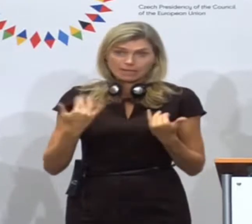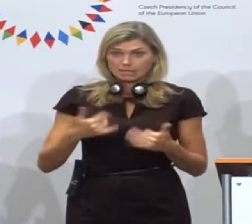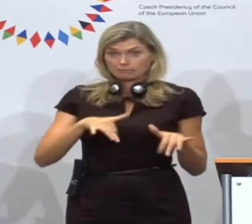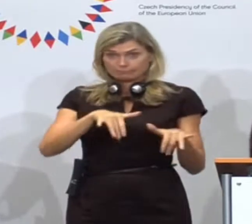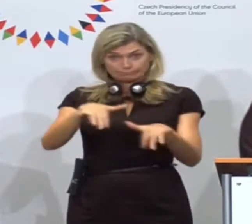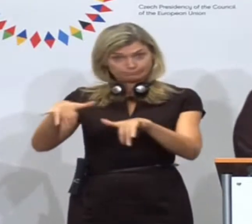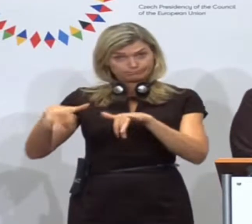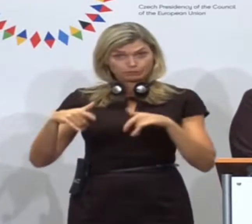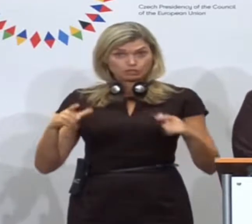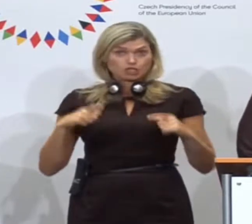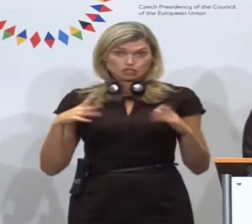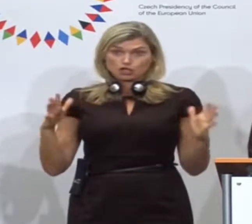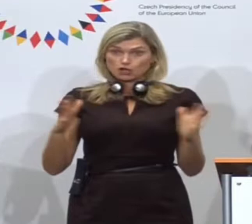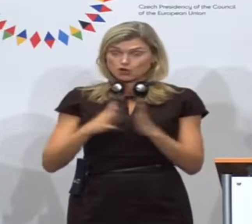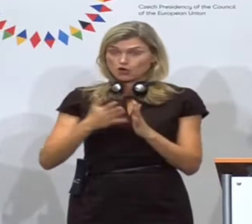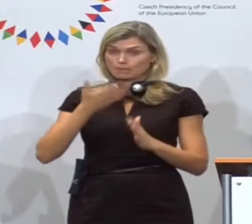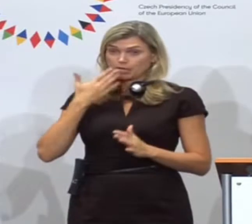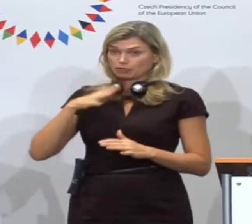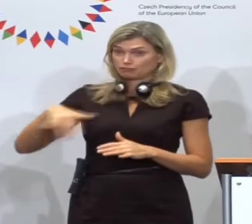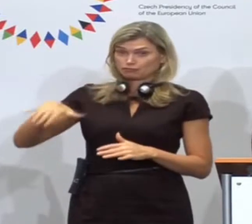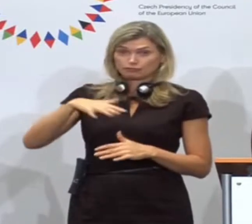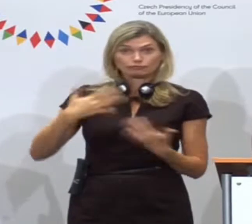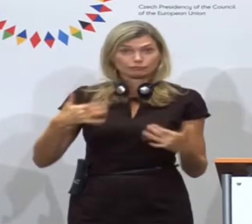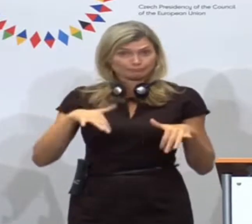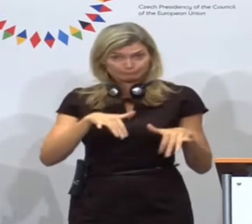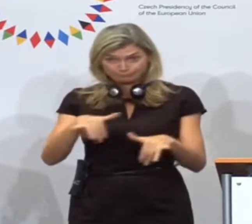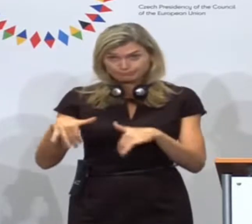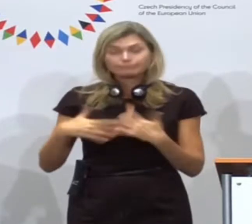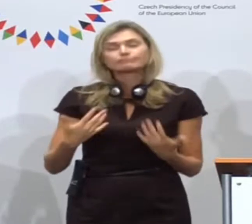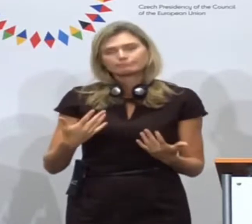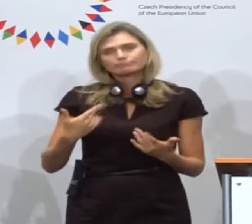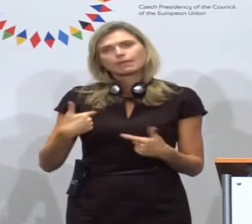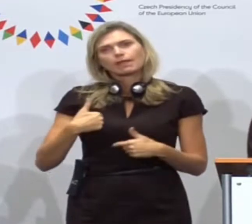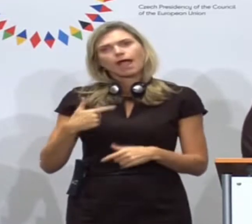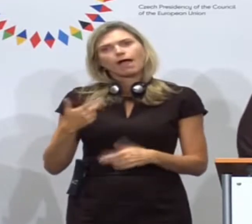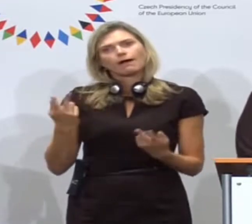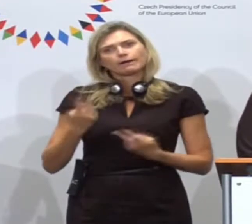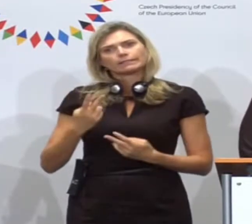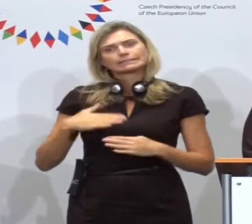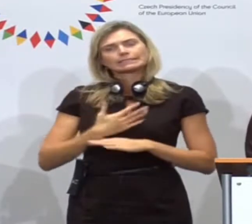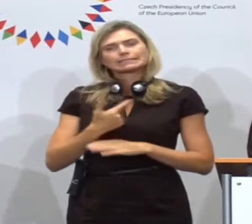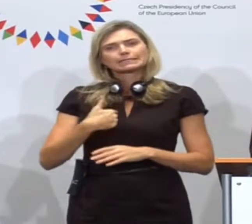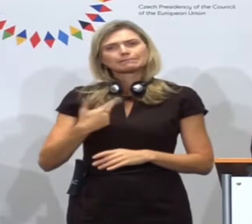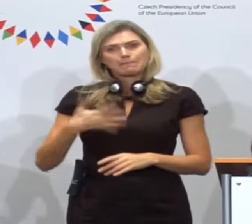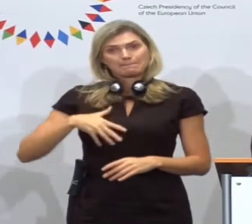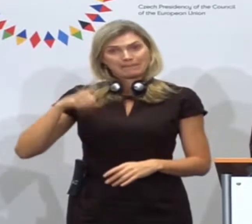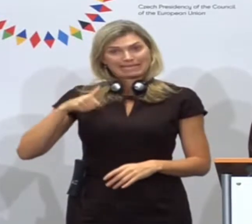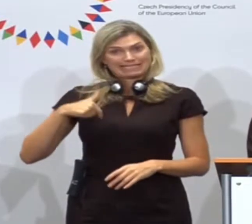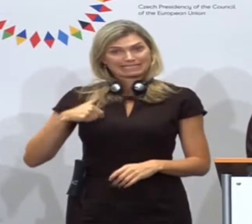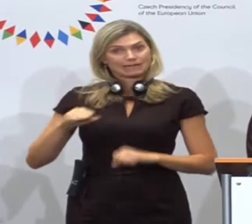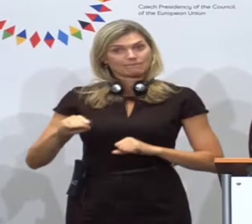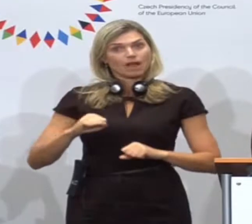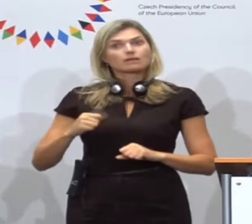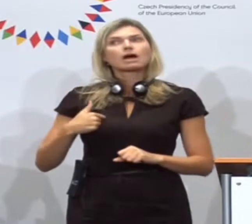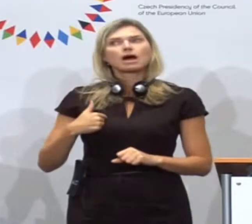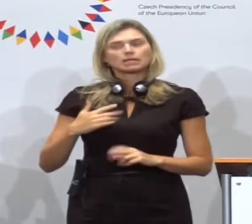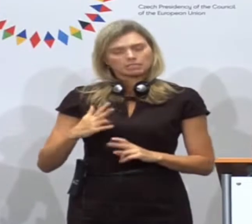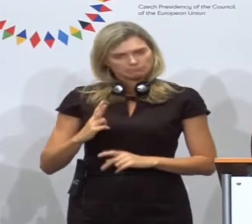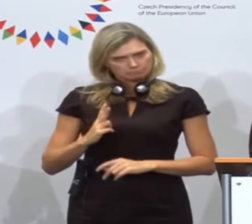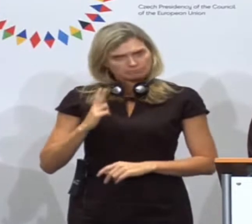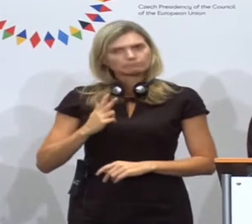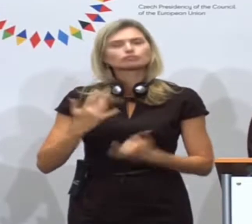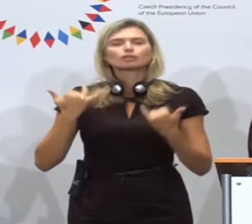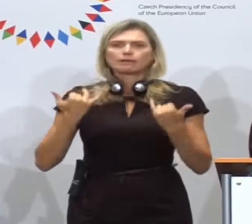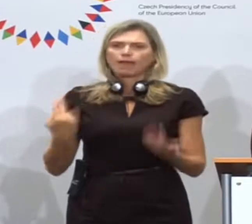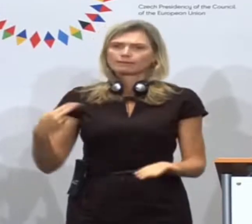s námi v České republice, a já jsem na to jako ministryně vlády České republiky hrdá, že tady můžu